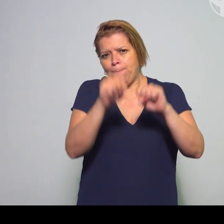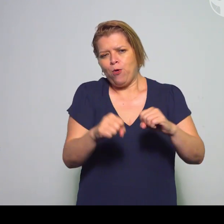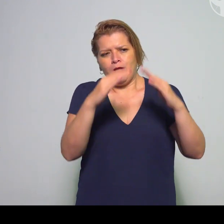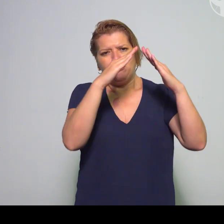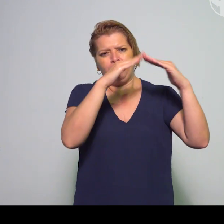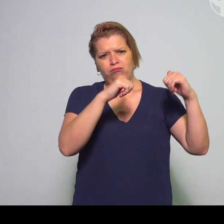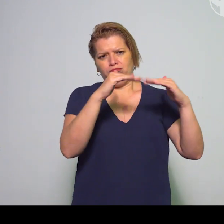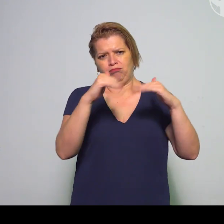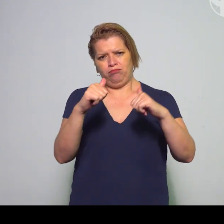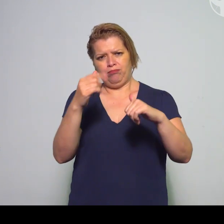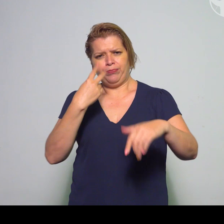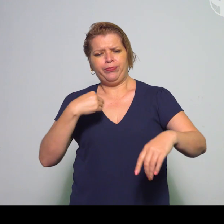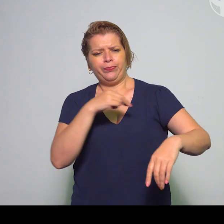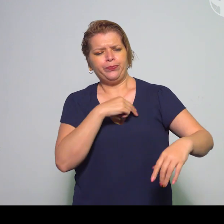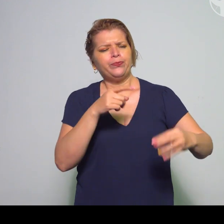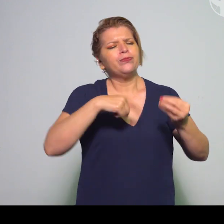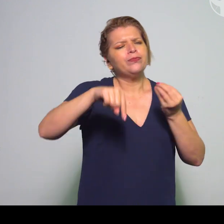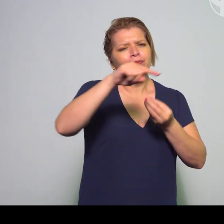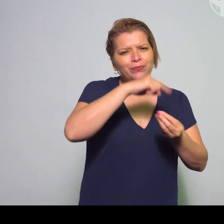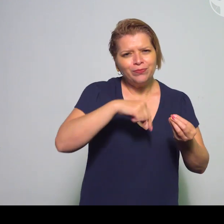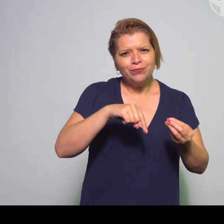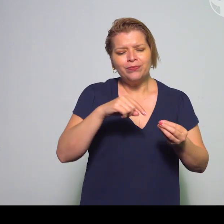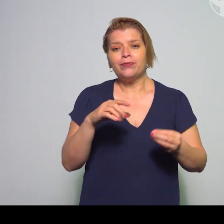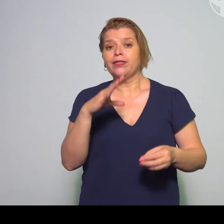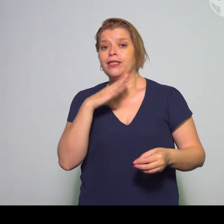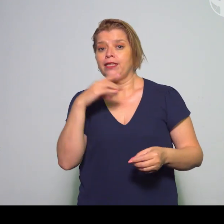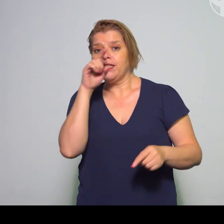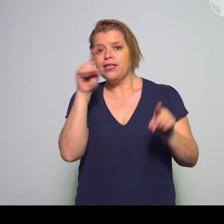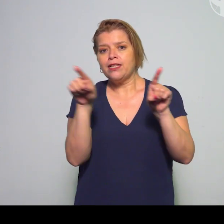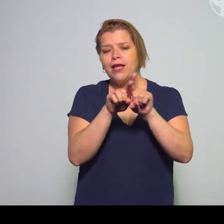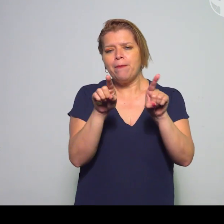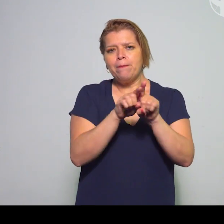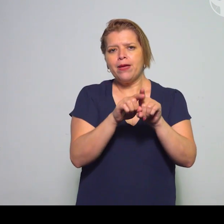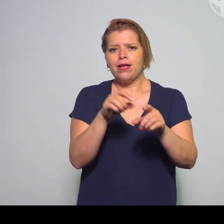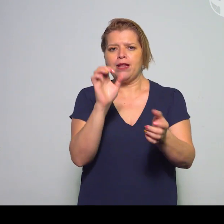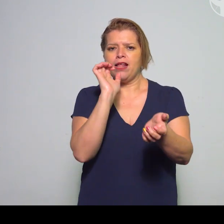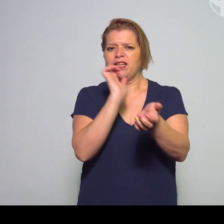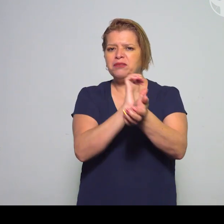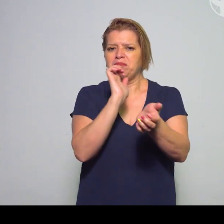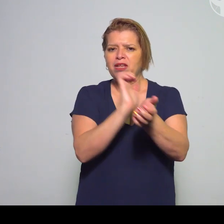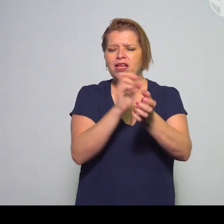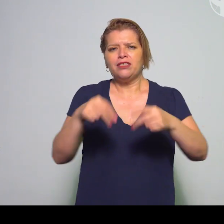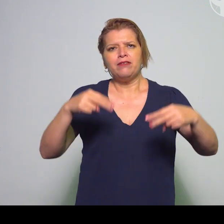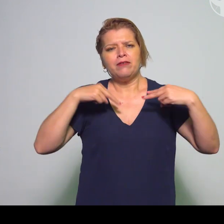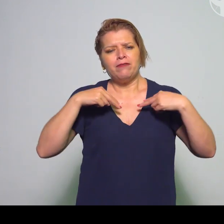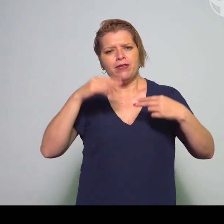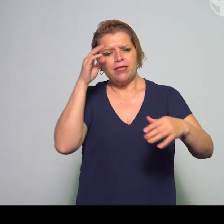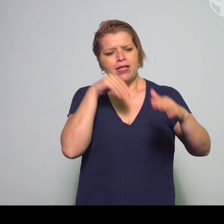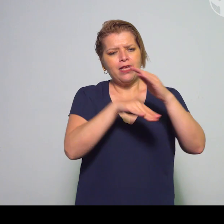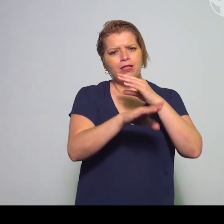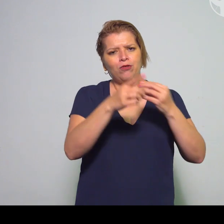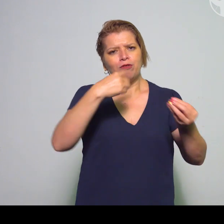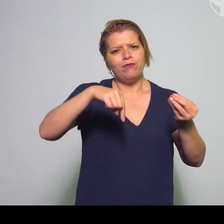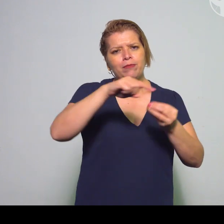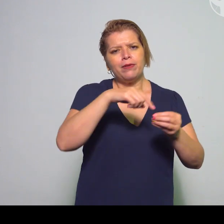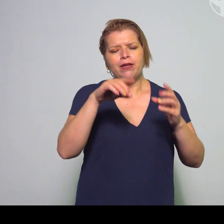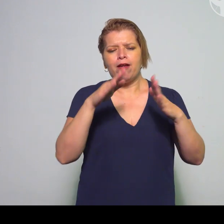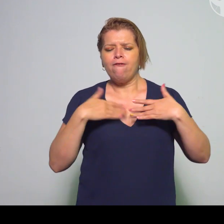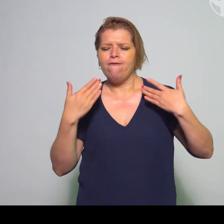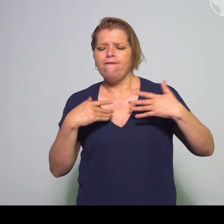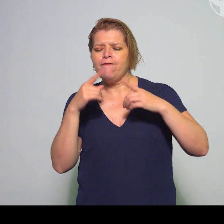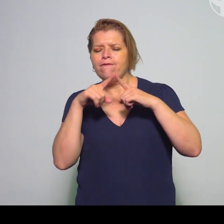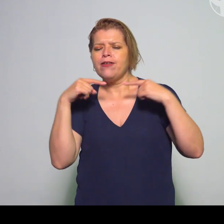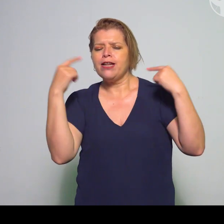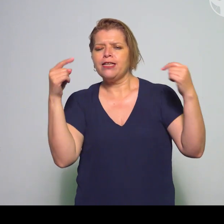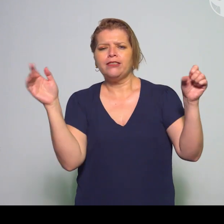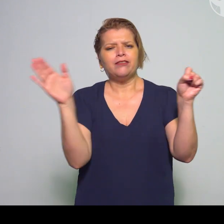nuestra parte, puede destruir por completo a nuestra familia y llevarse consigo entonces la esperanza de vivir en una